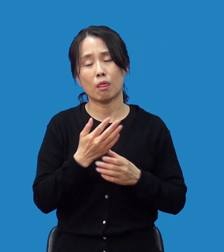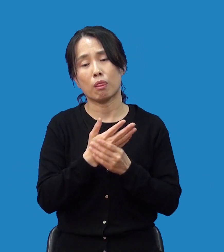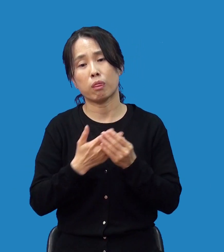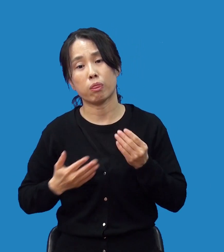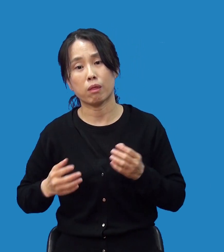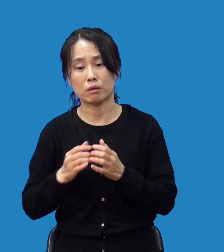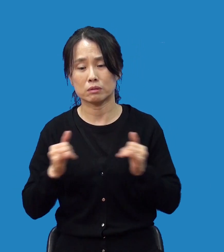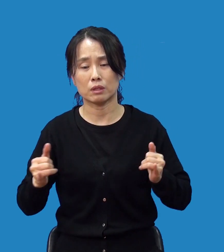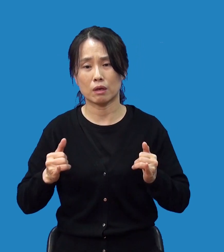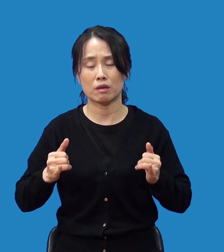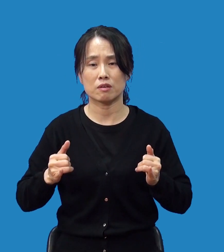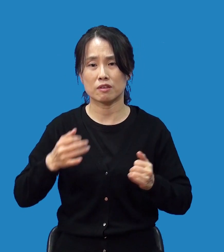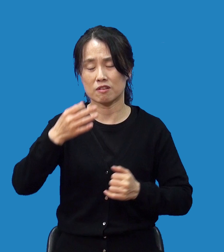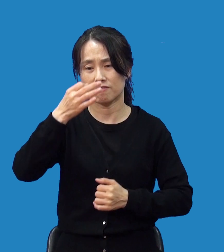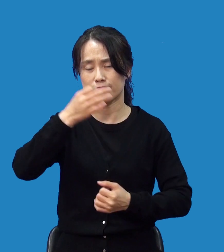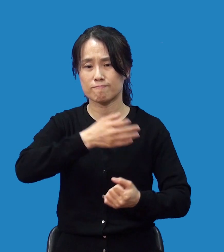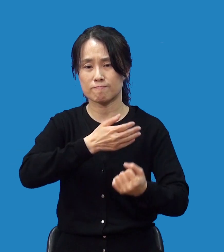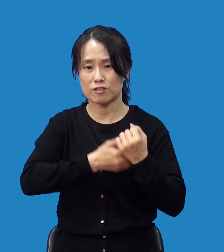기력을 주신다 합니다.